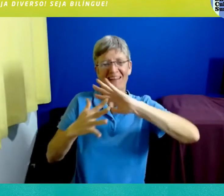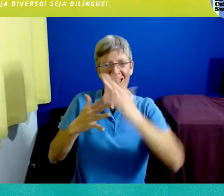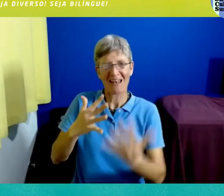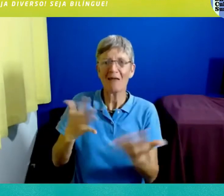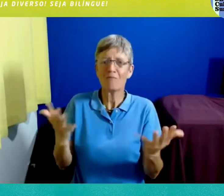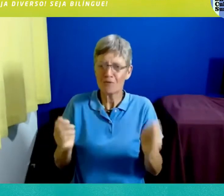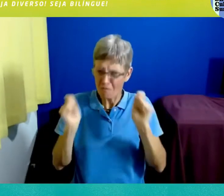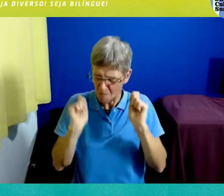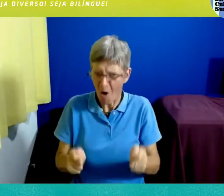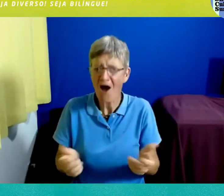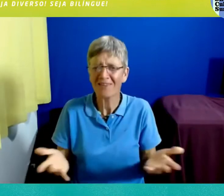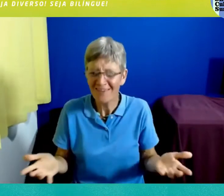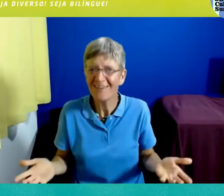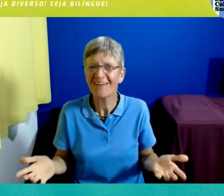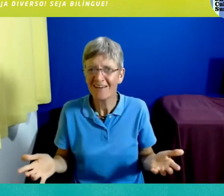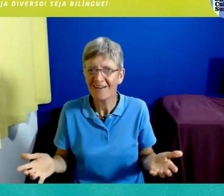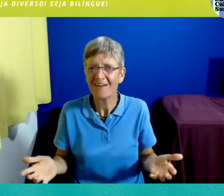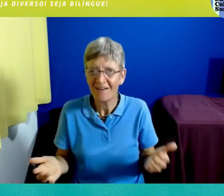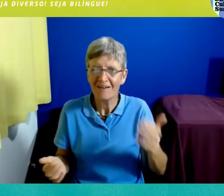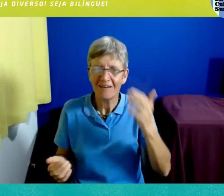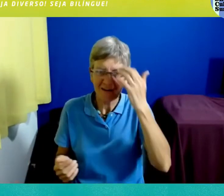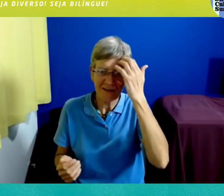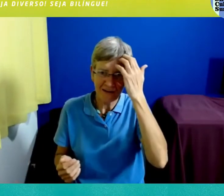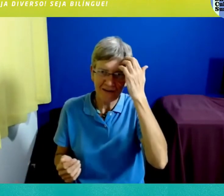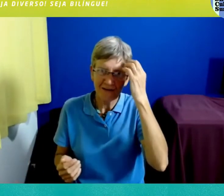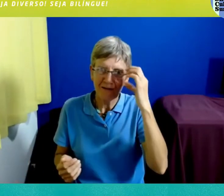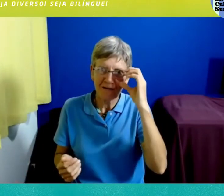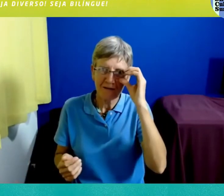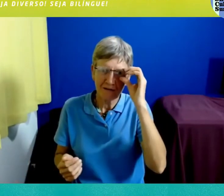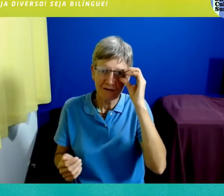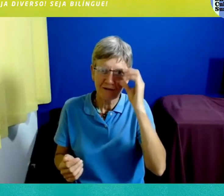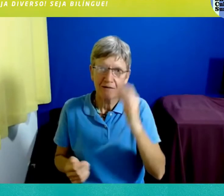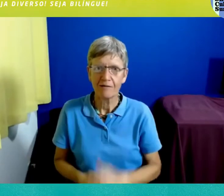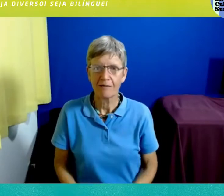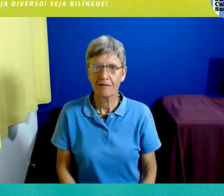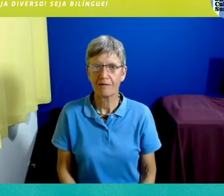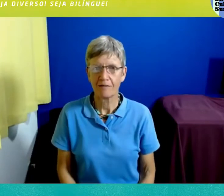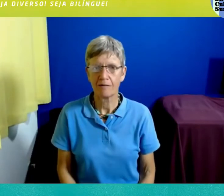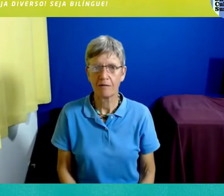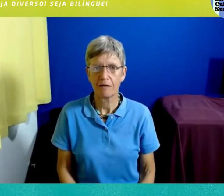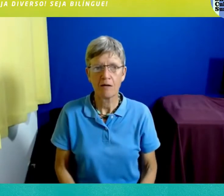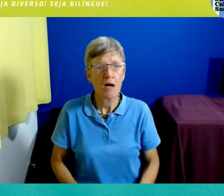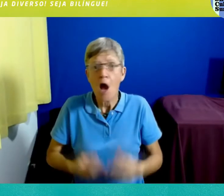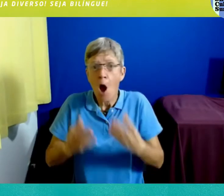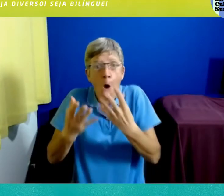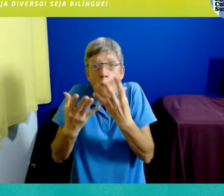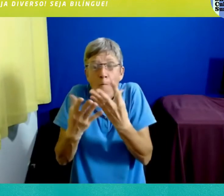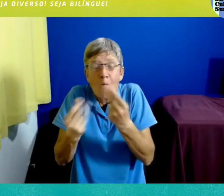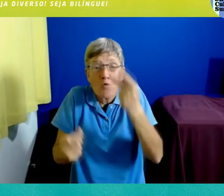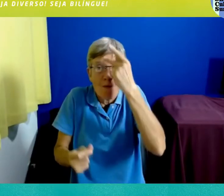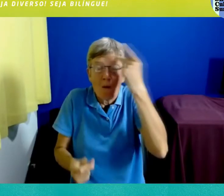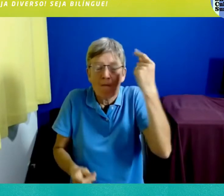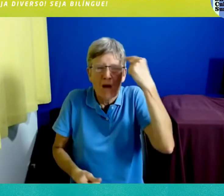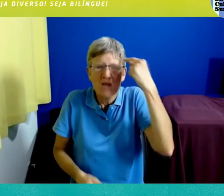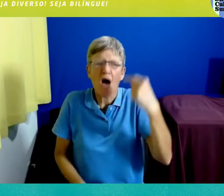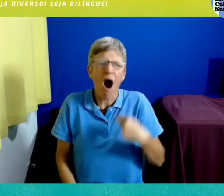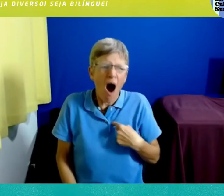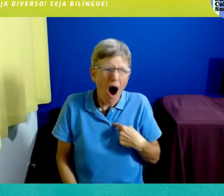olha, tem que respeitar Libras. Por quê? Porque existem possibilidades com a língua de sinais. Então, acho que isso é